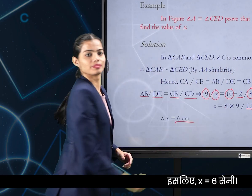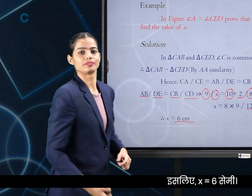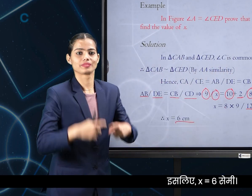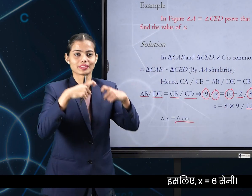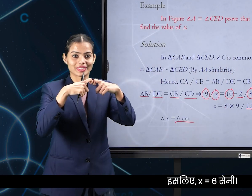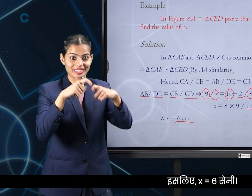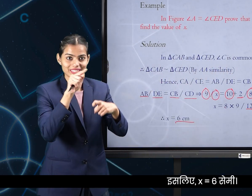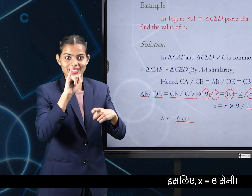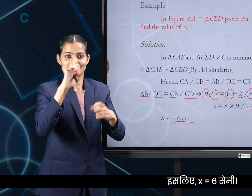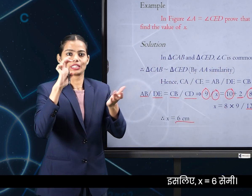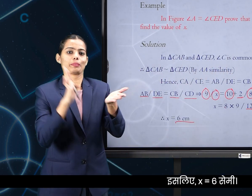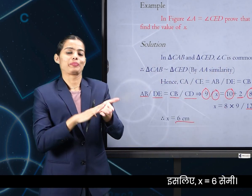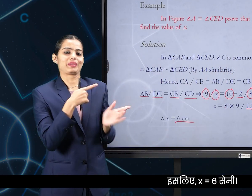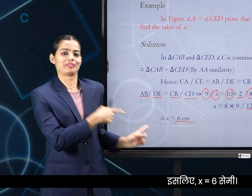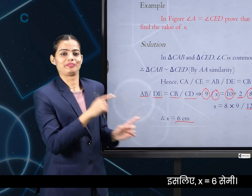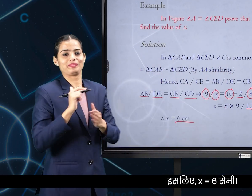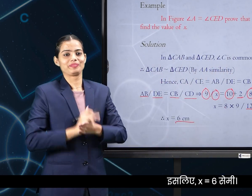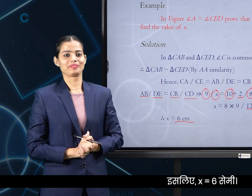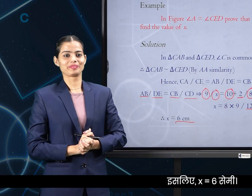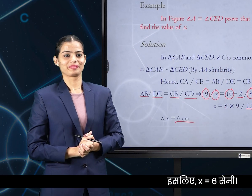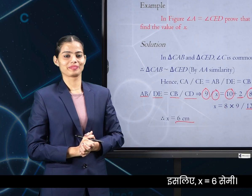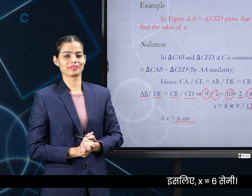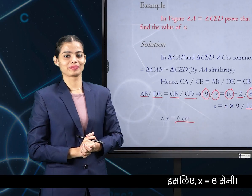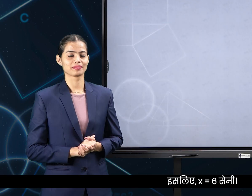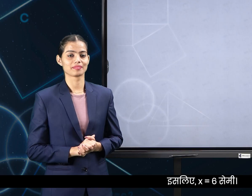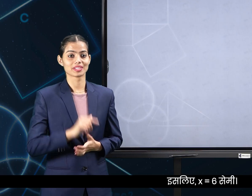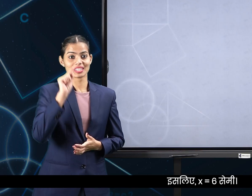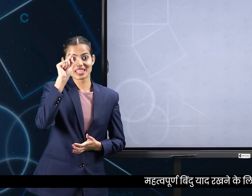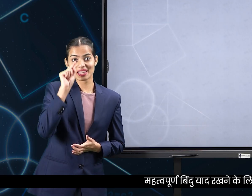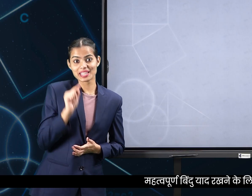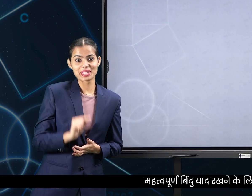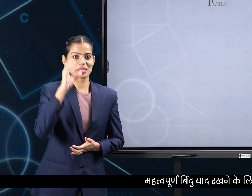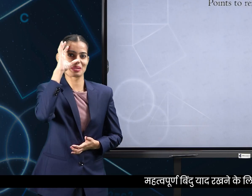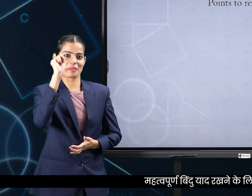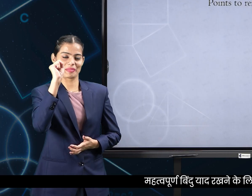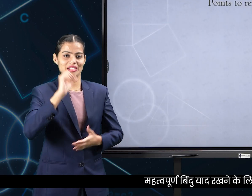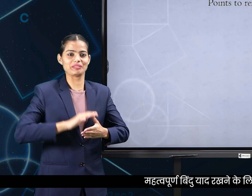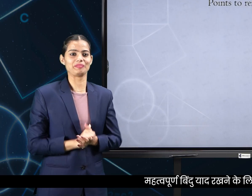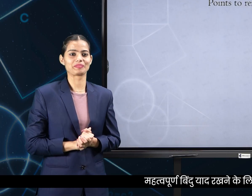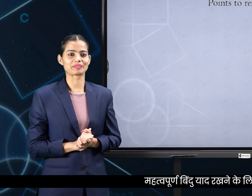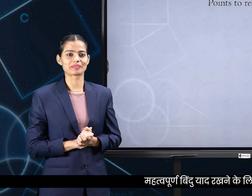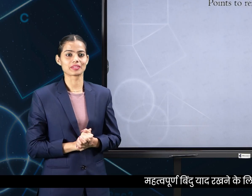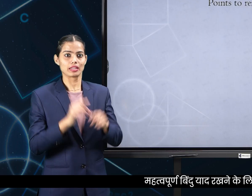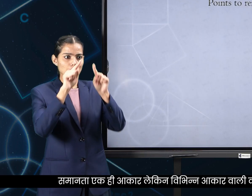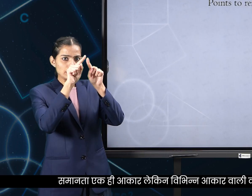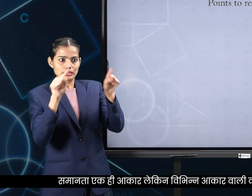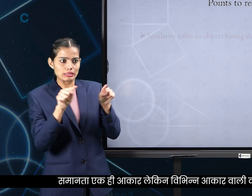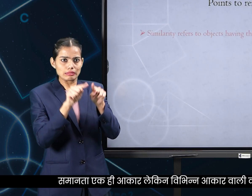महत्वपूर्ण बिंदु याद रखने के लिए समानता एक